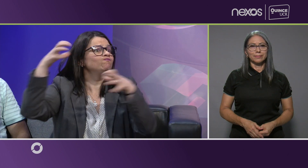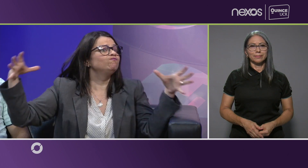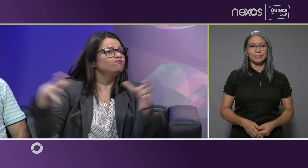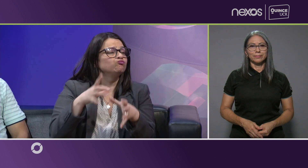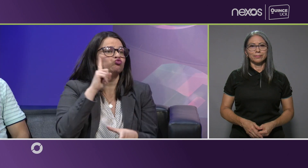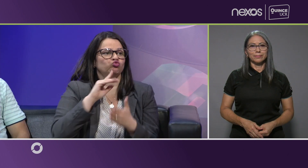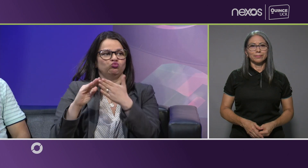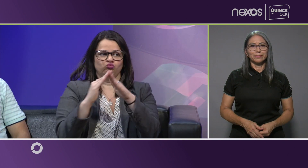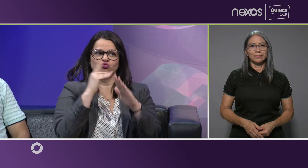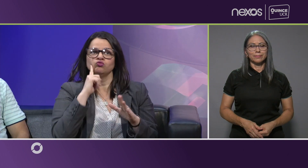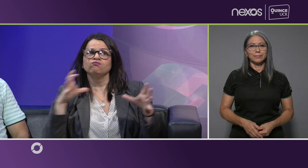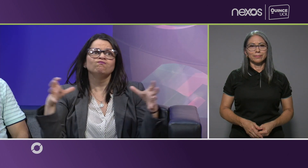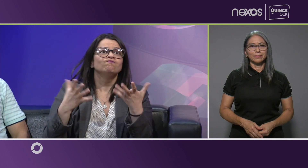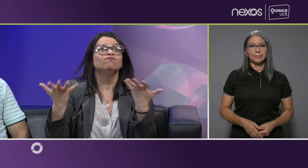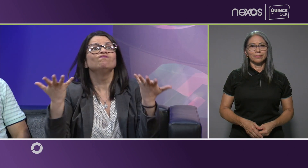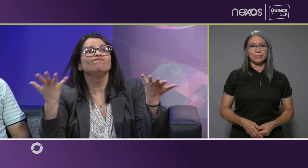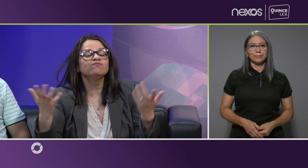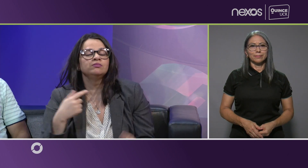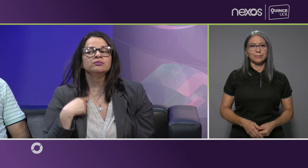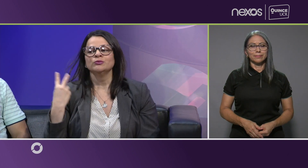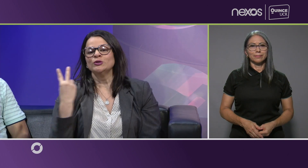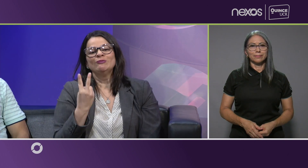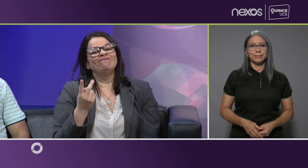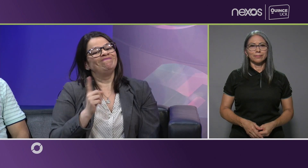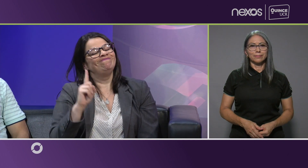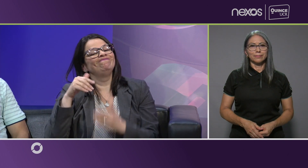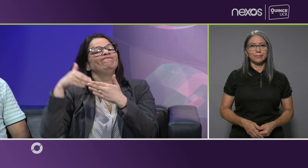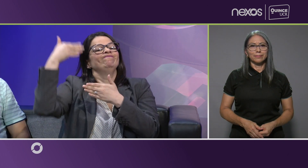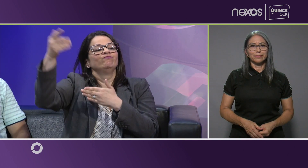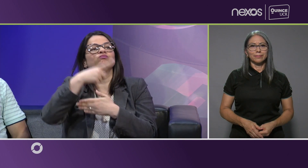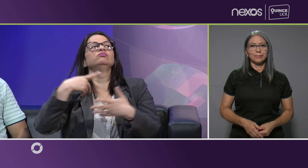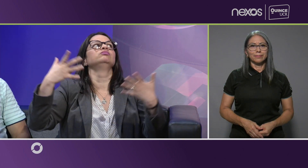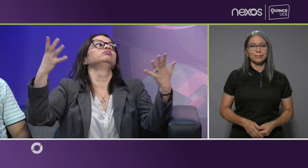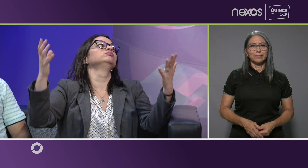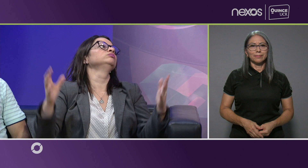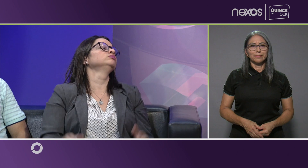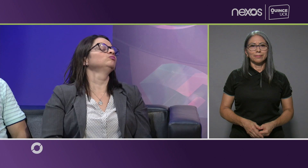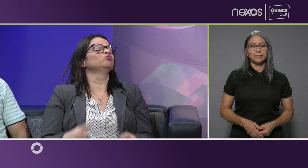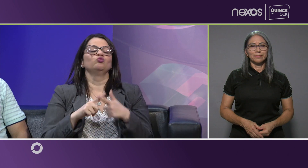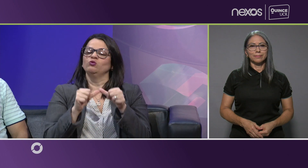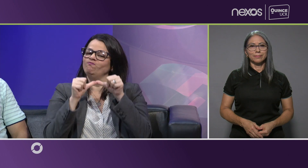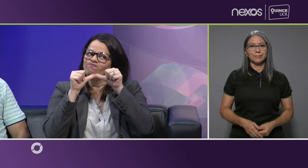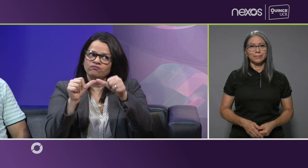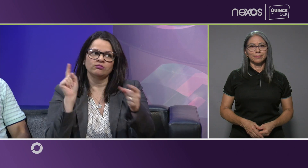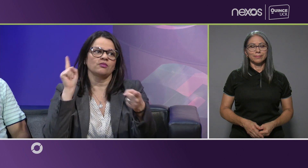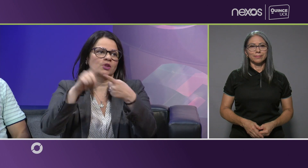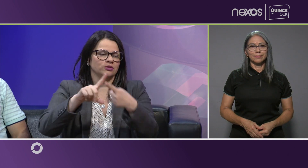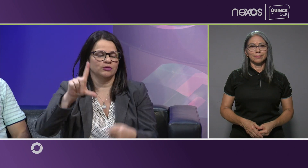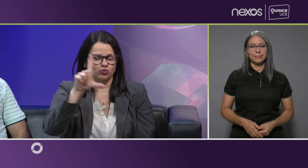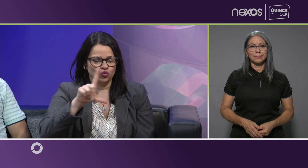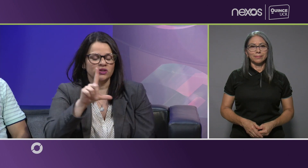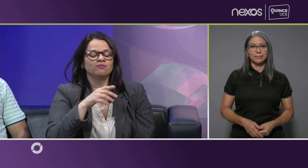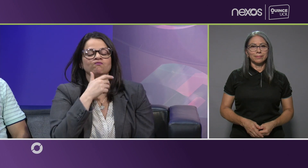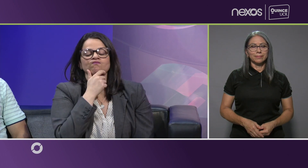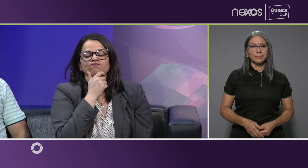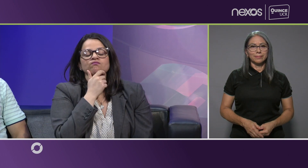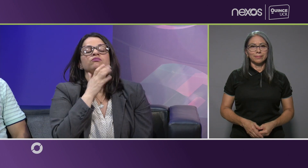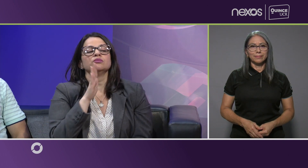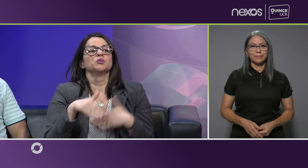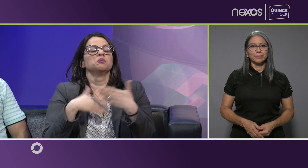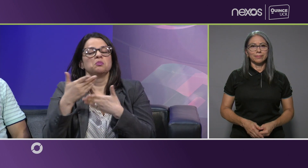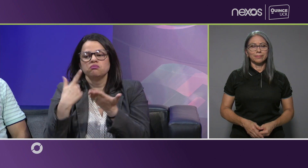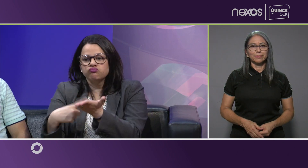devolvimos y todos estaban abajo esperando, toda la comunidad sorda estaba debajo y nosotros ya les explicamos la situación, que no, que después,